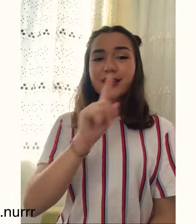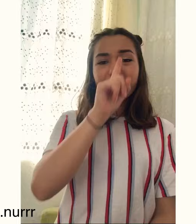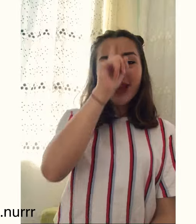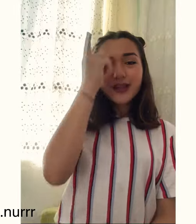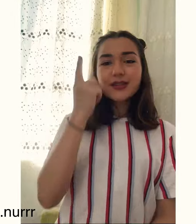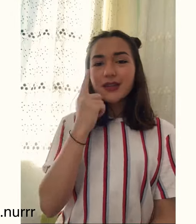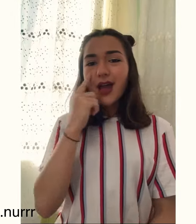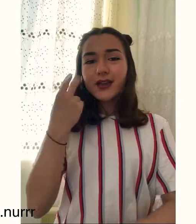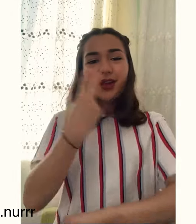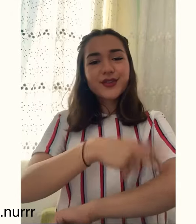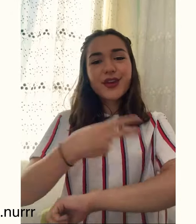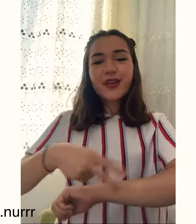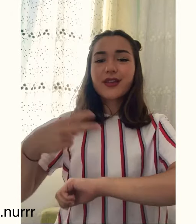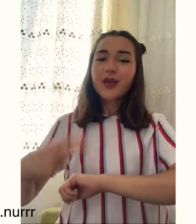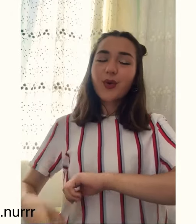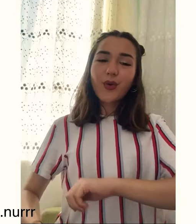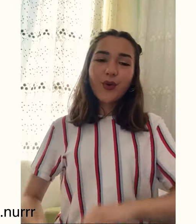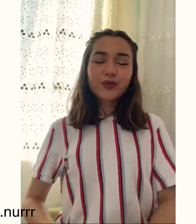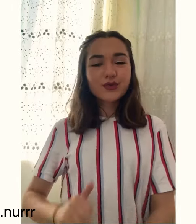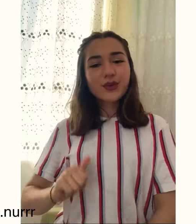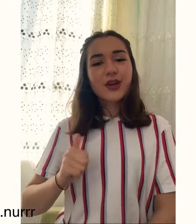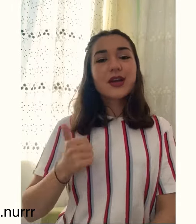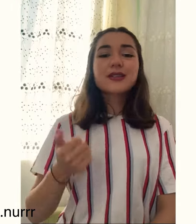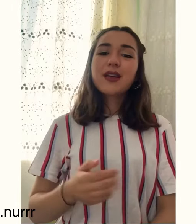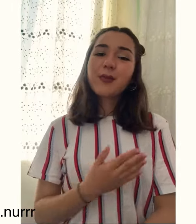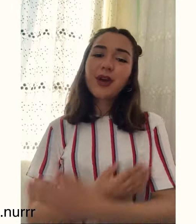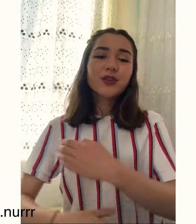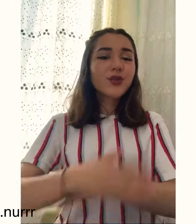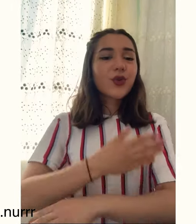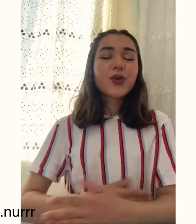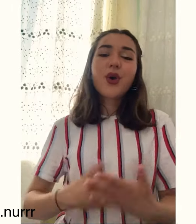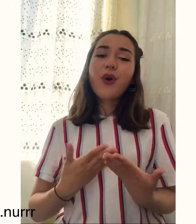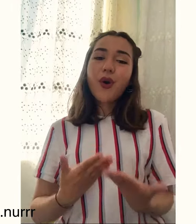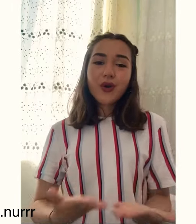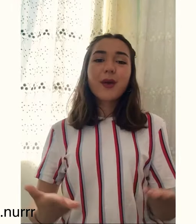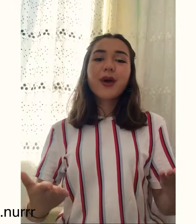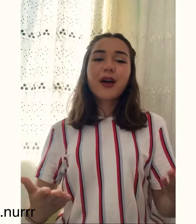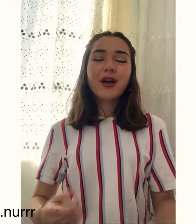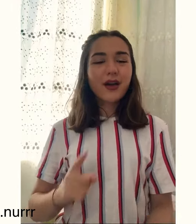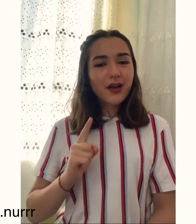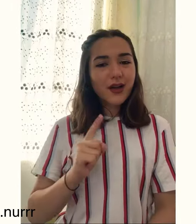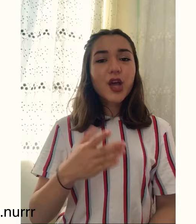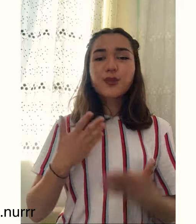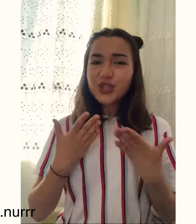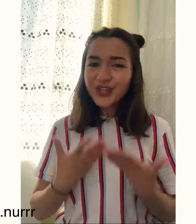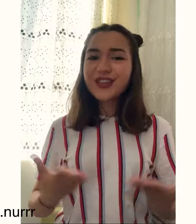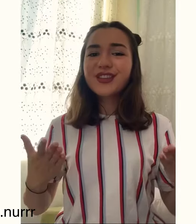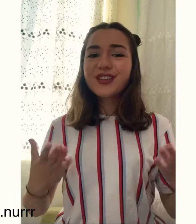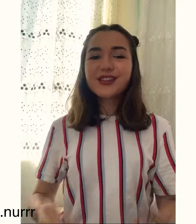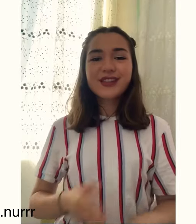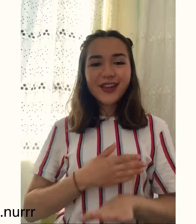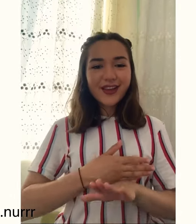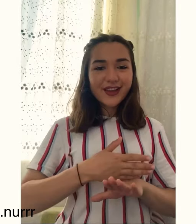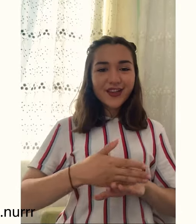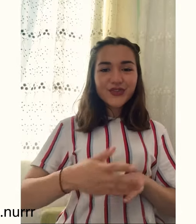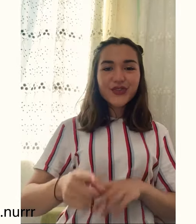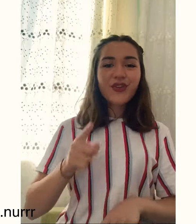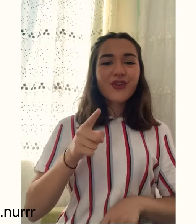sadece de kor Tamam yoruyor ama bir şekilde geçiyor